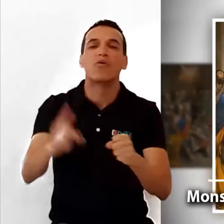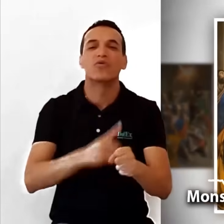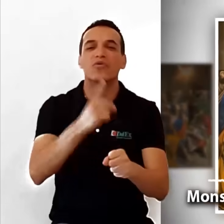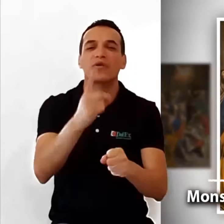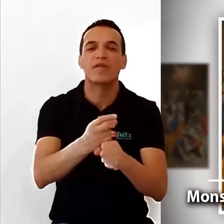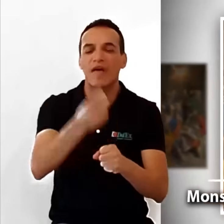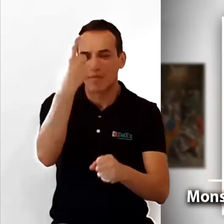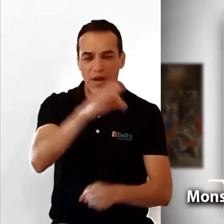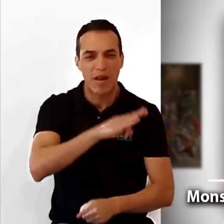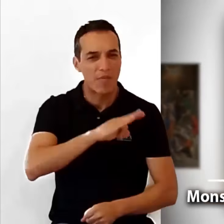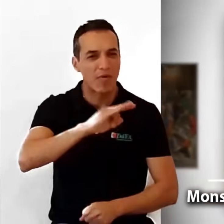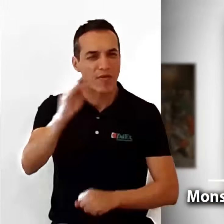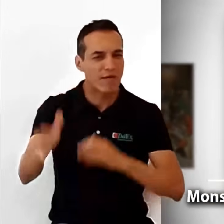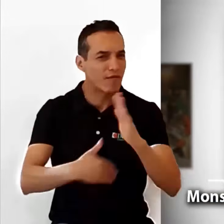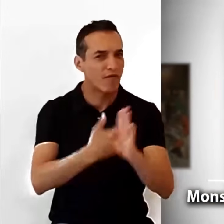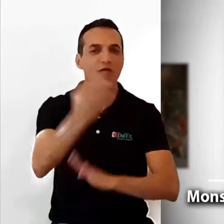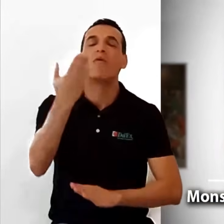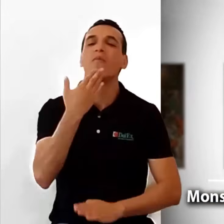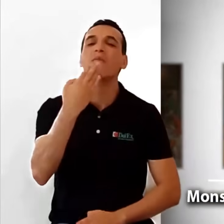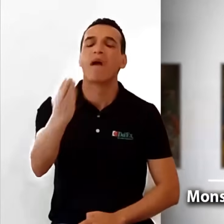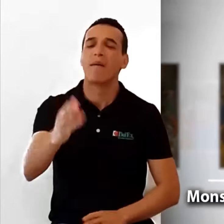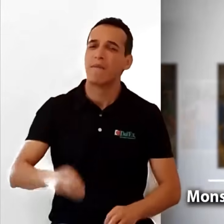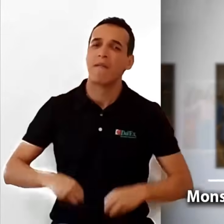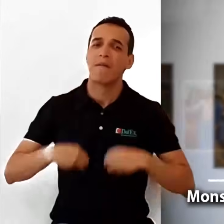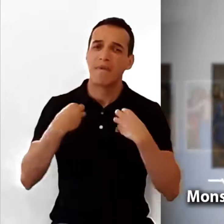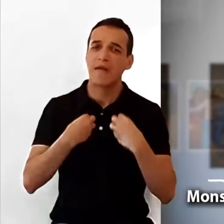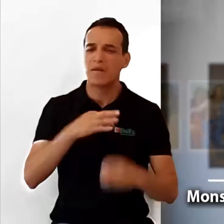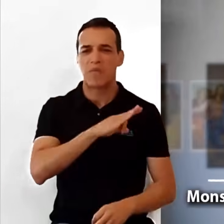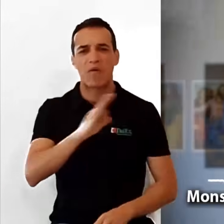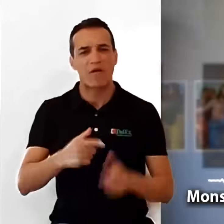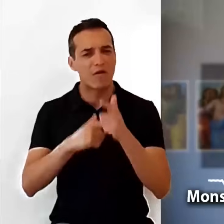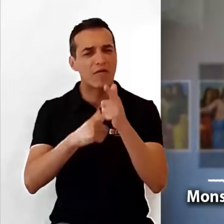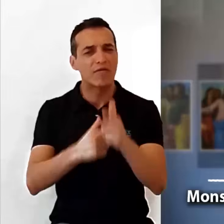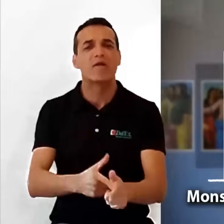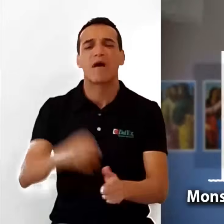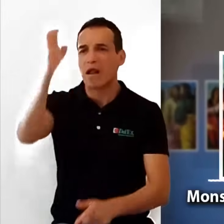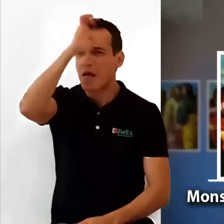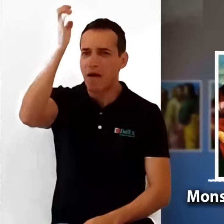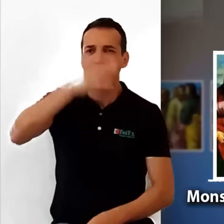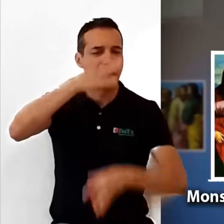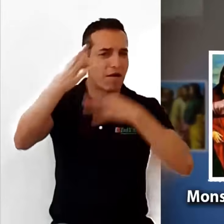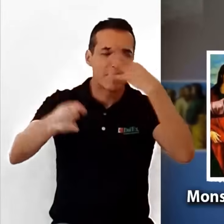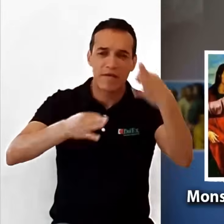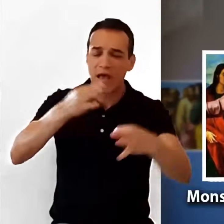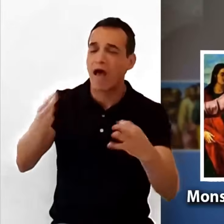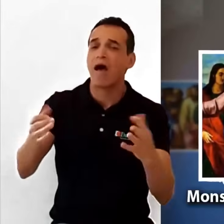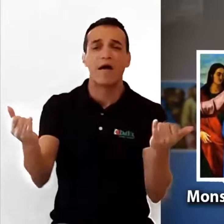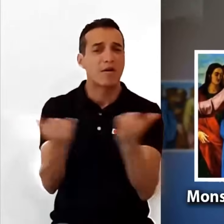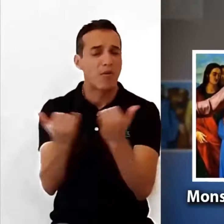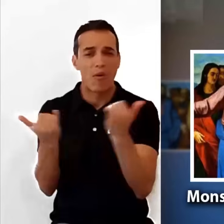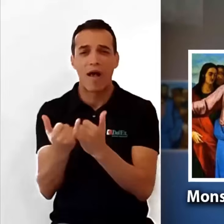de gracia para vivir y anunciar el Evangelio. Si examinamos las situaciones más